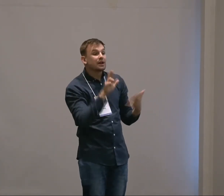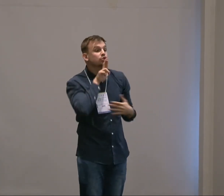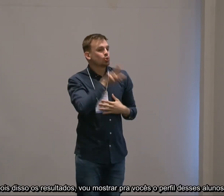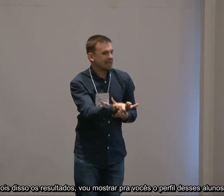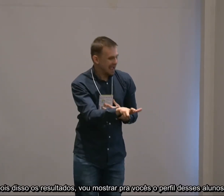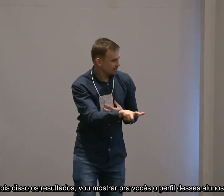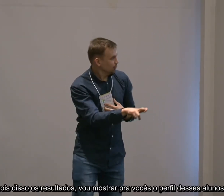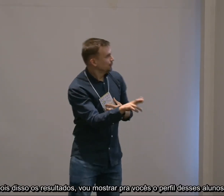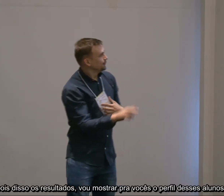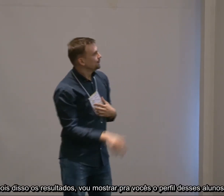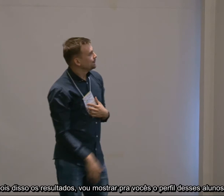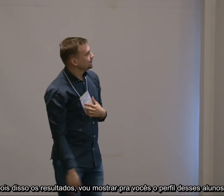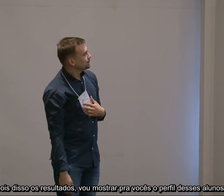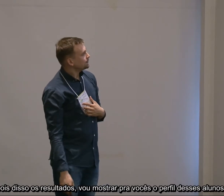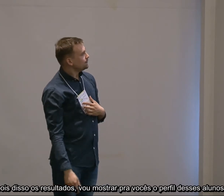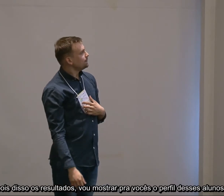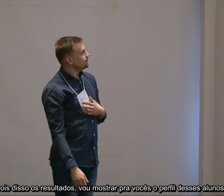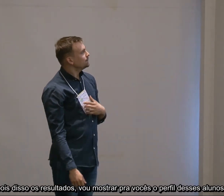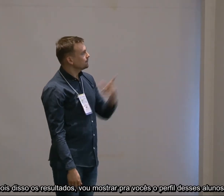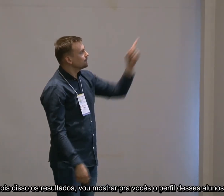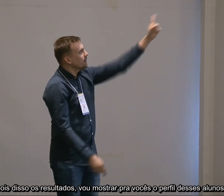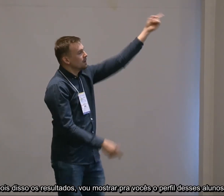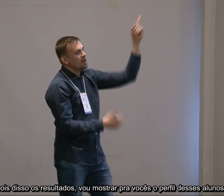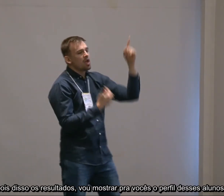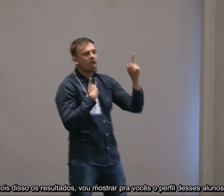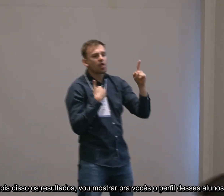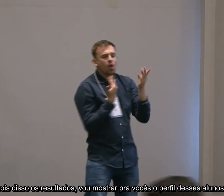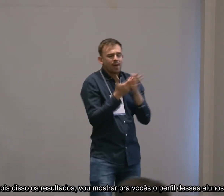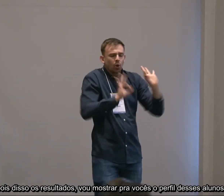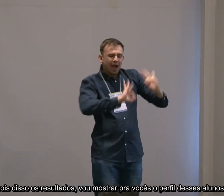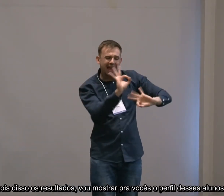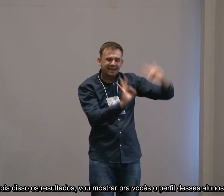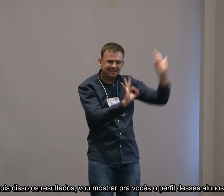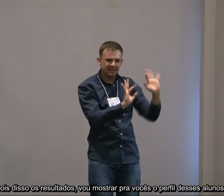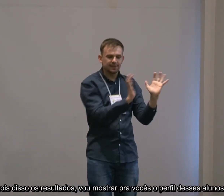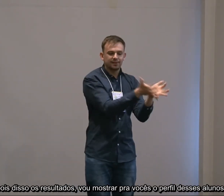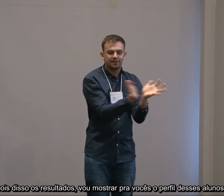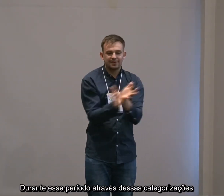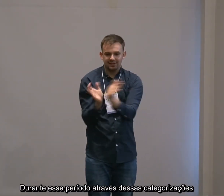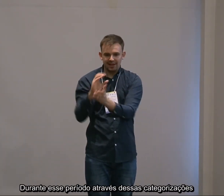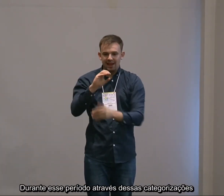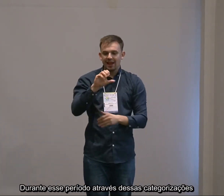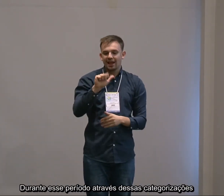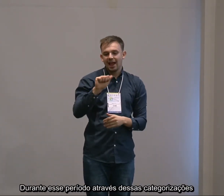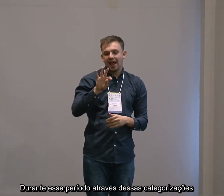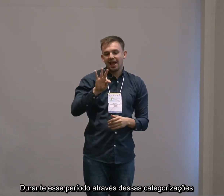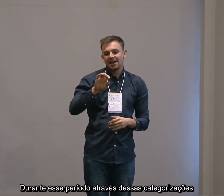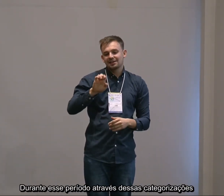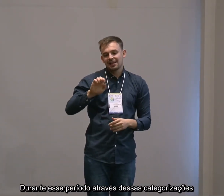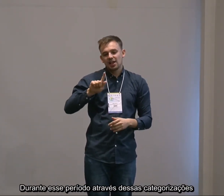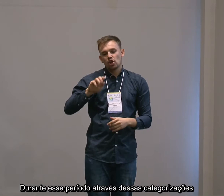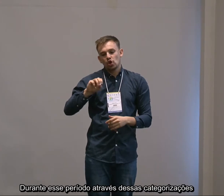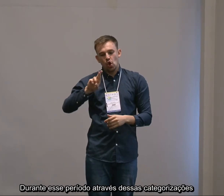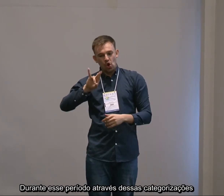depois disso os resultados mostrar pra vocês o perfil desses alunos durante esse período através dessas